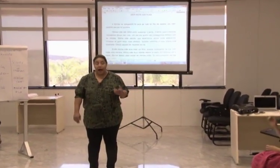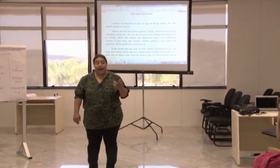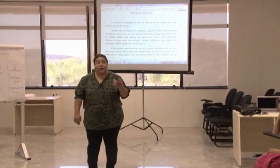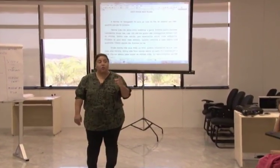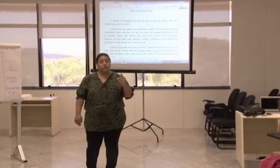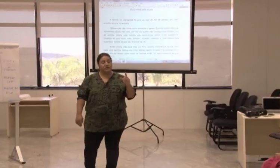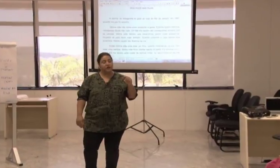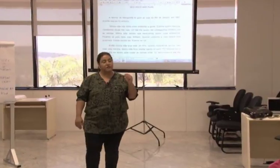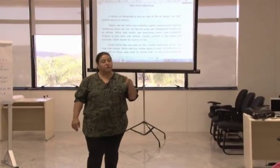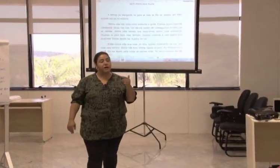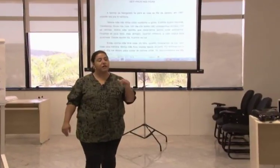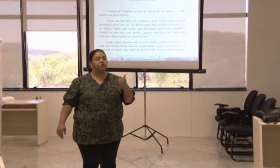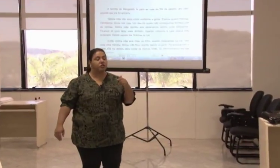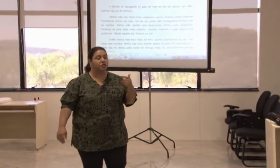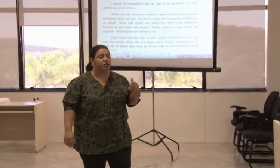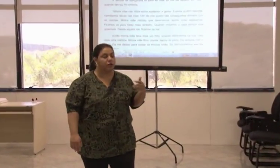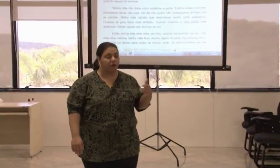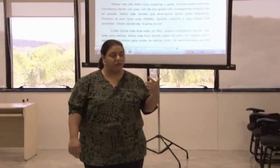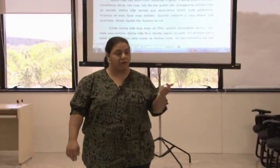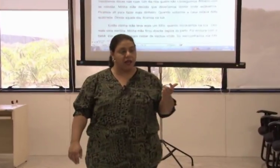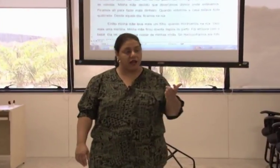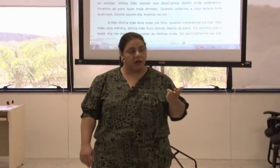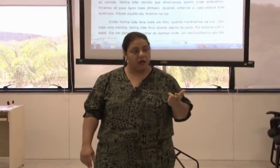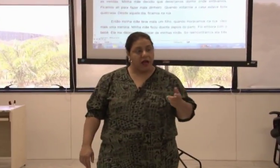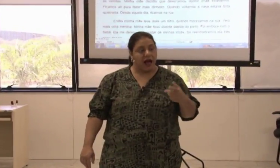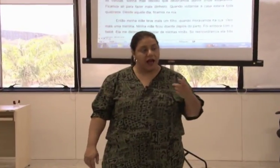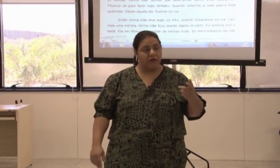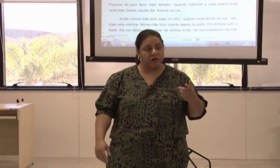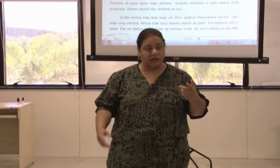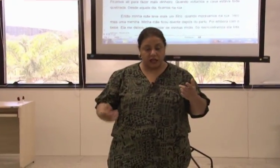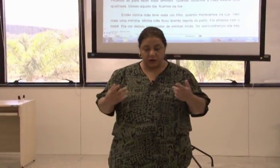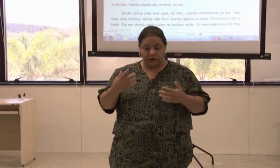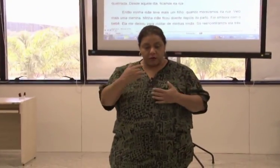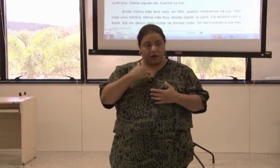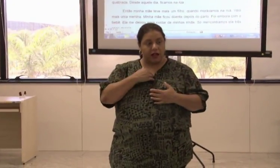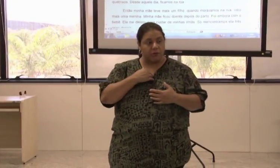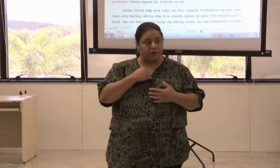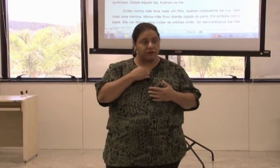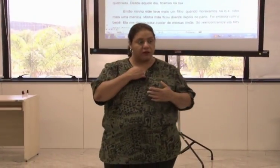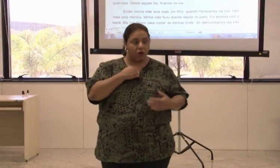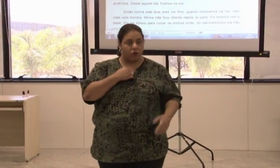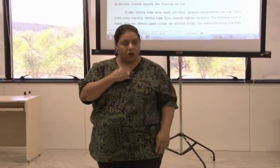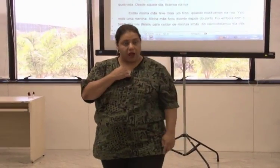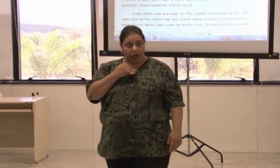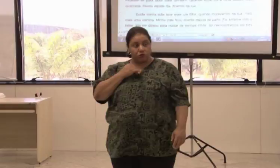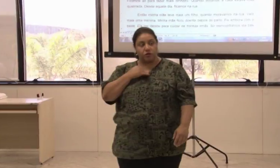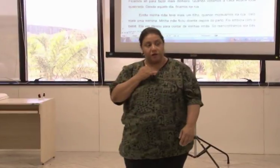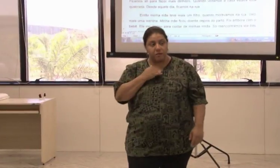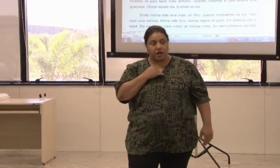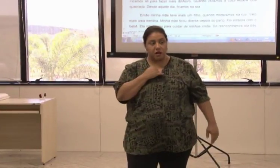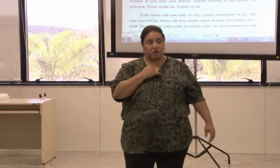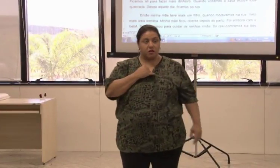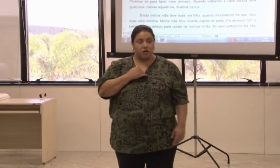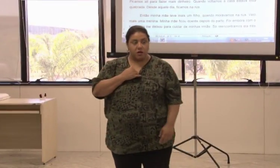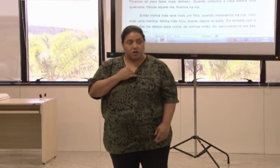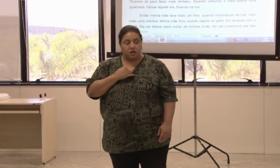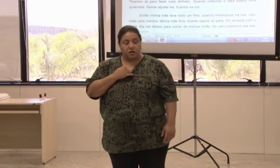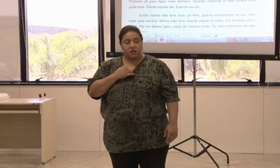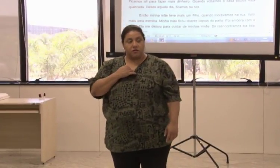Aí, quando você faz, mamãe não tinha dinheiro para a família, aí você tem que se botar na posição. Eu sou família. Então, você